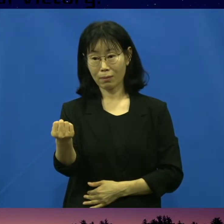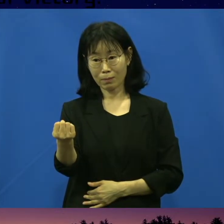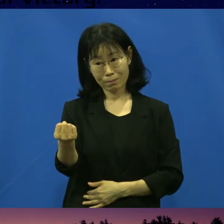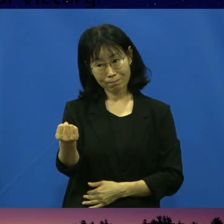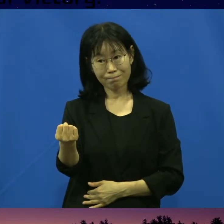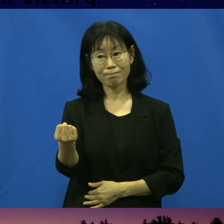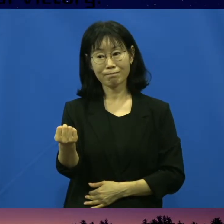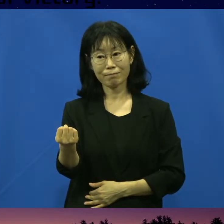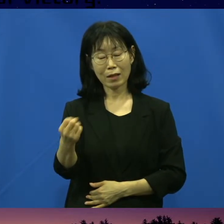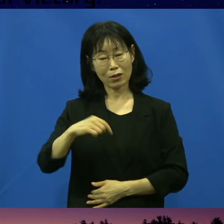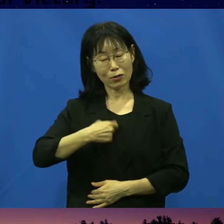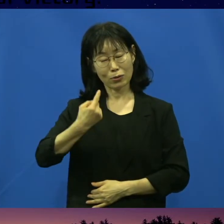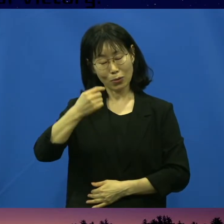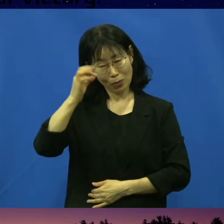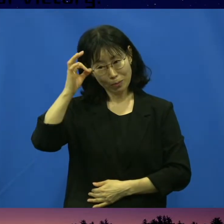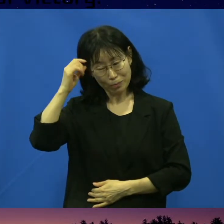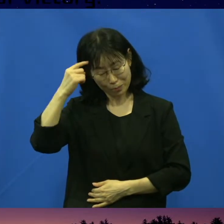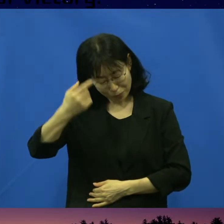물으셔야 돼요.